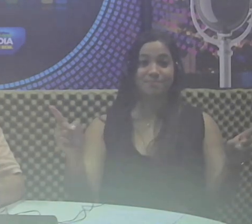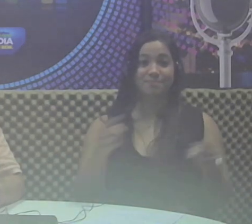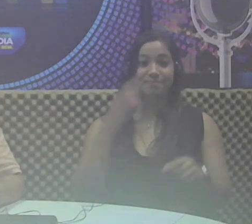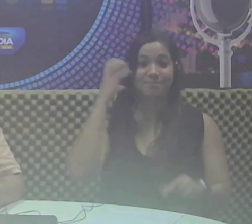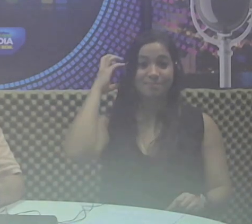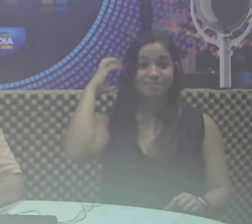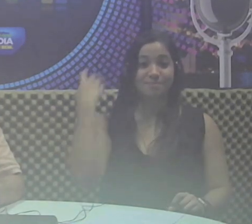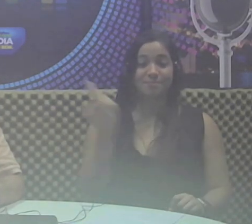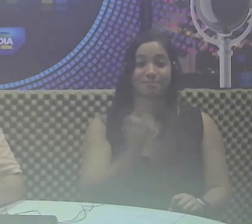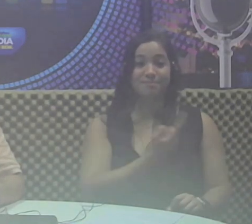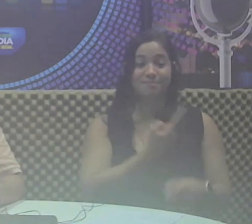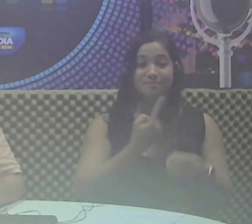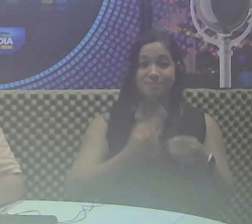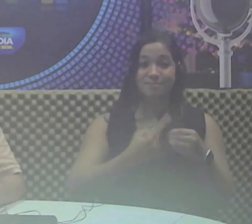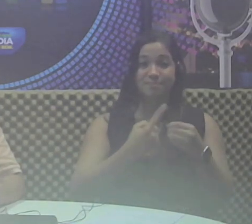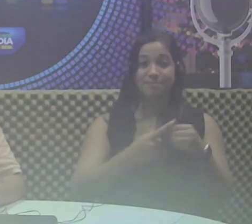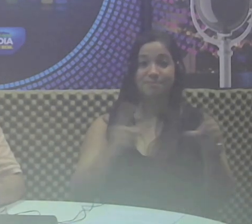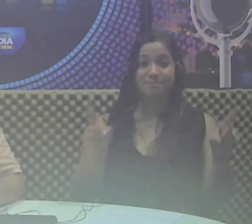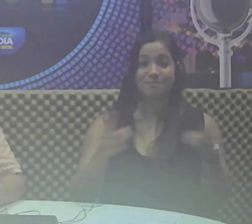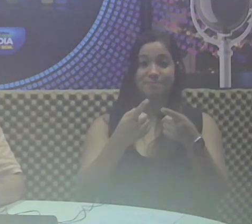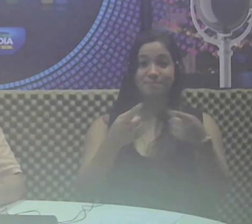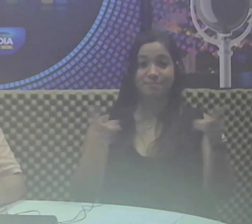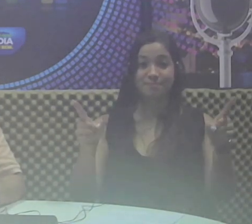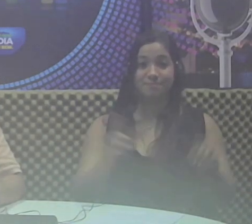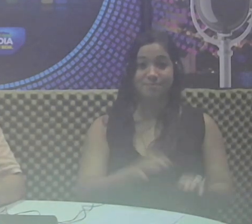Rádio Nossa Cidade.